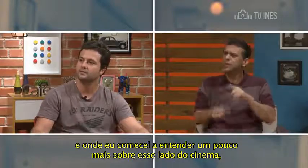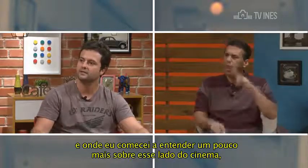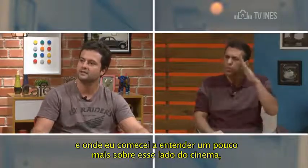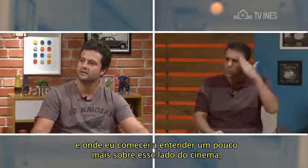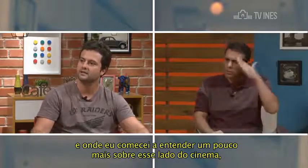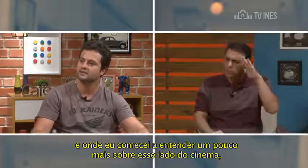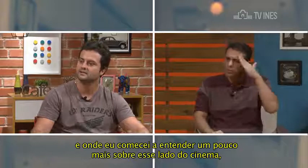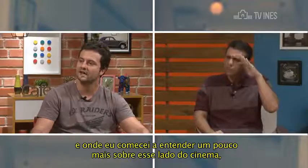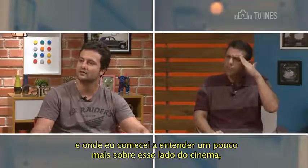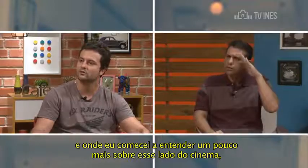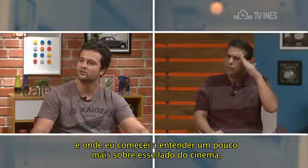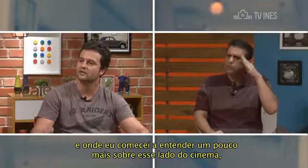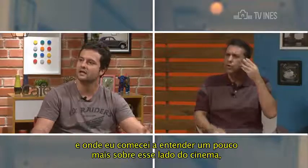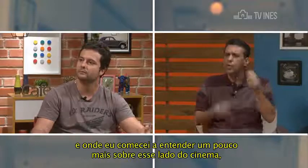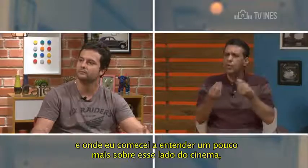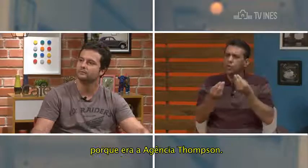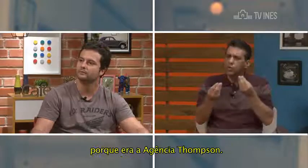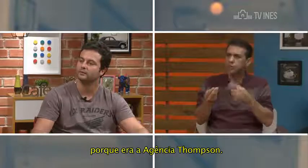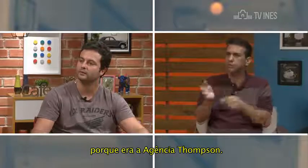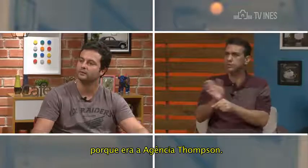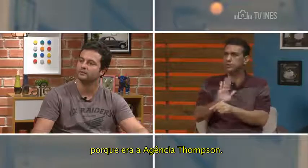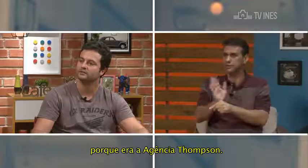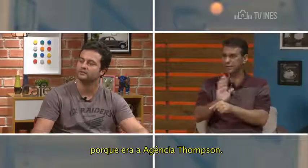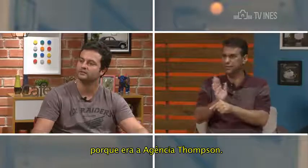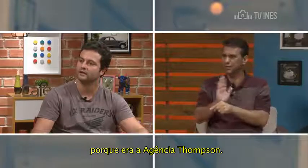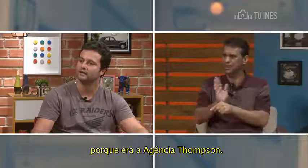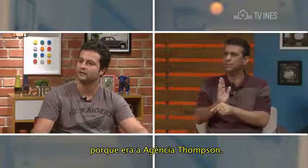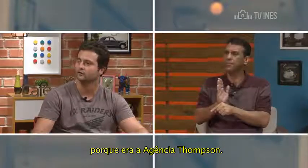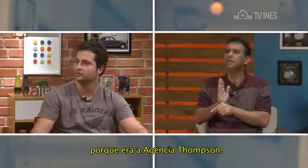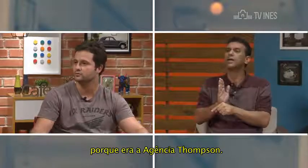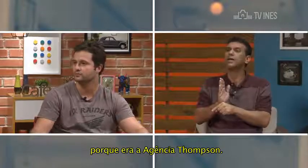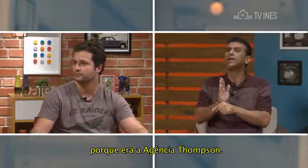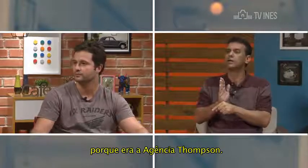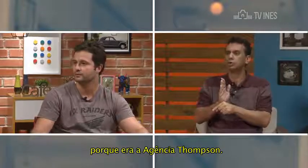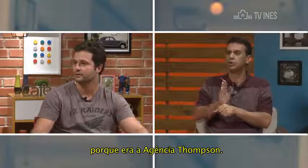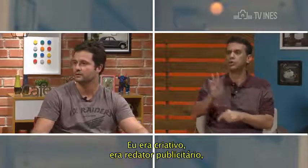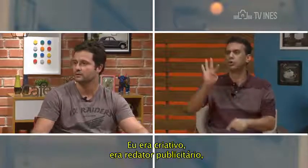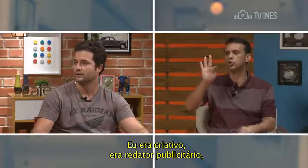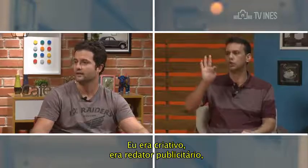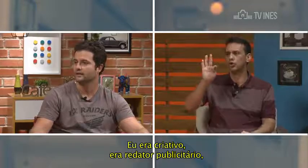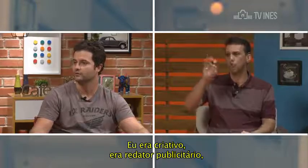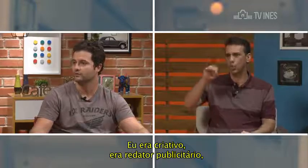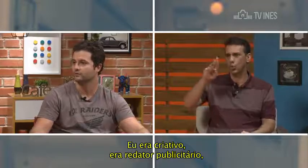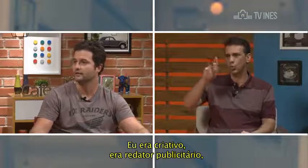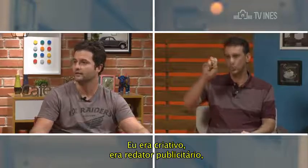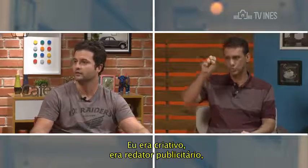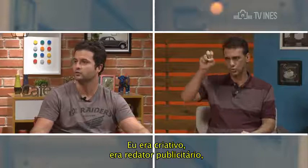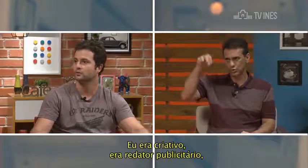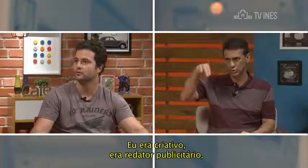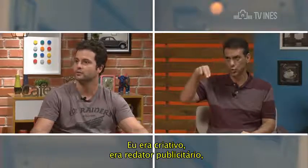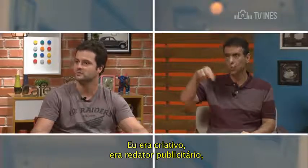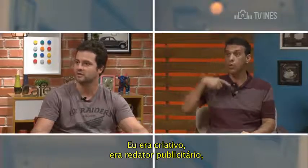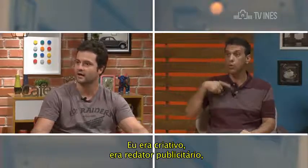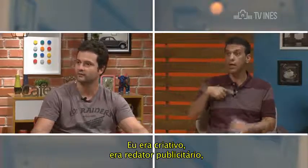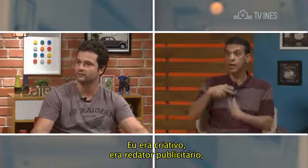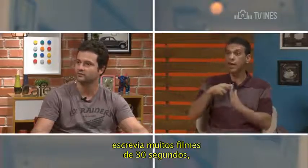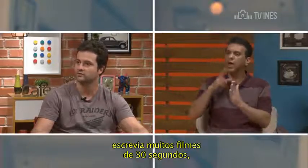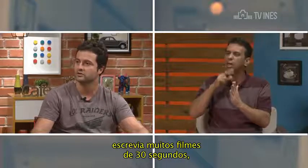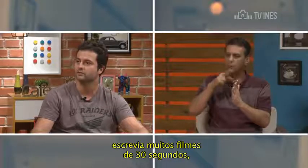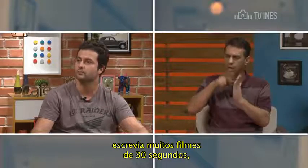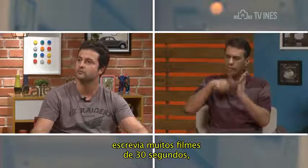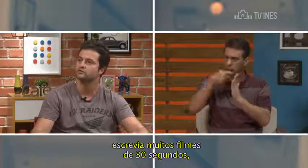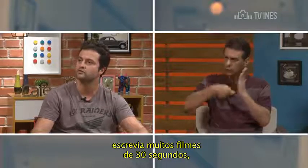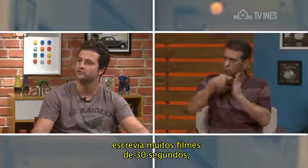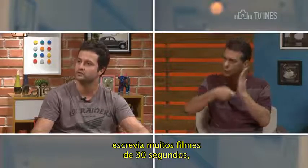mais sobre esse lado do cinema, porque era uma agência, era Thompson, então eu era criativo, era redator publicitário,